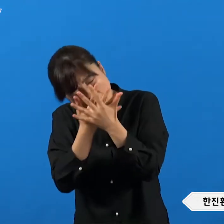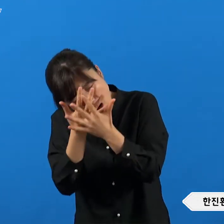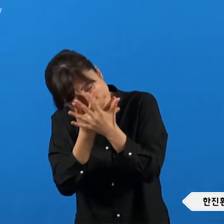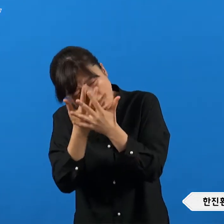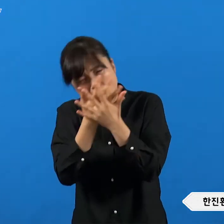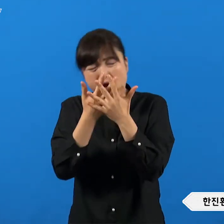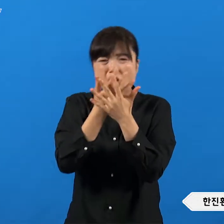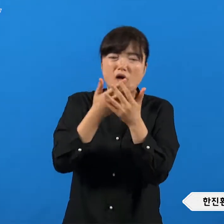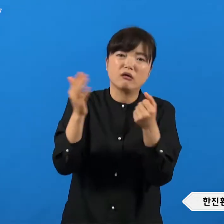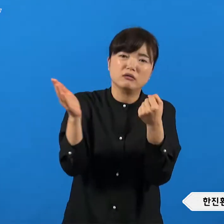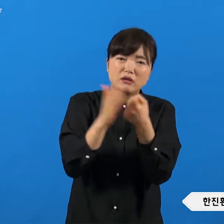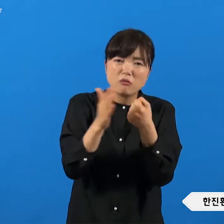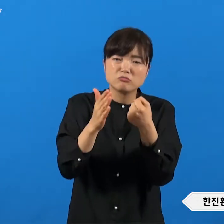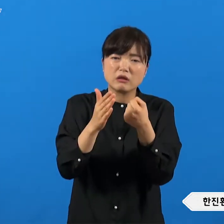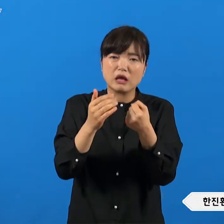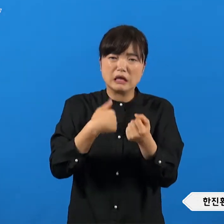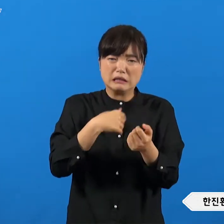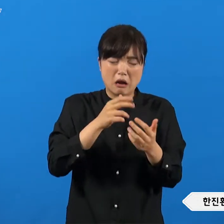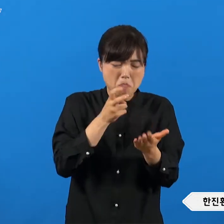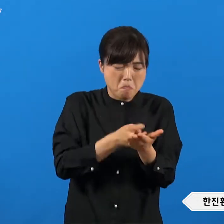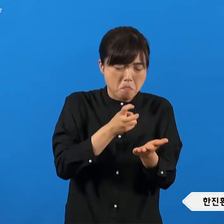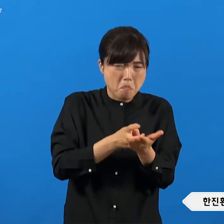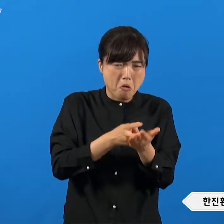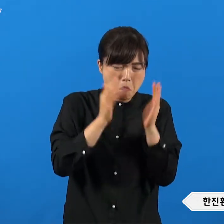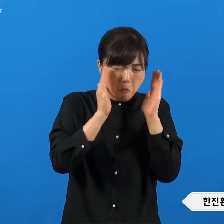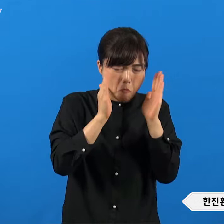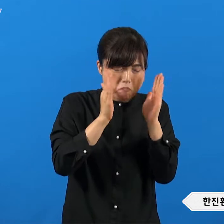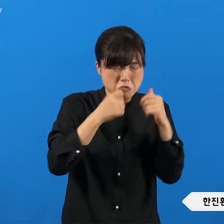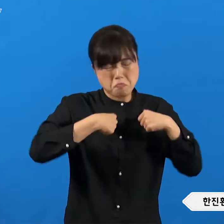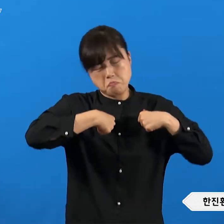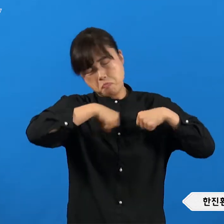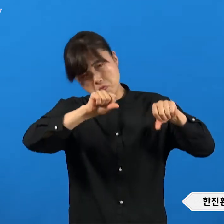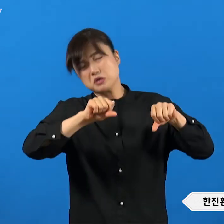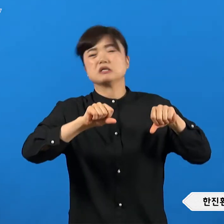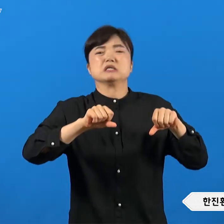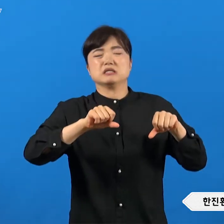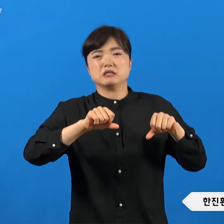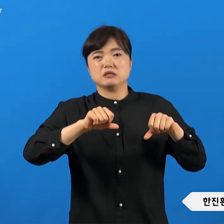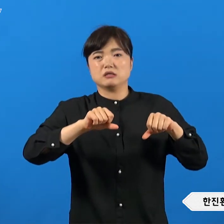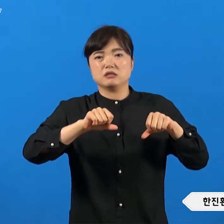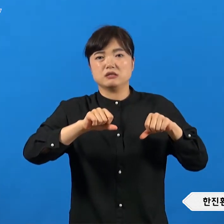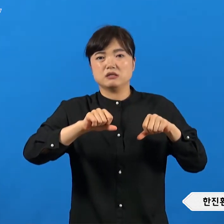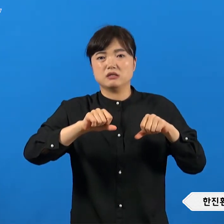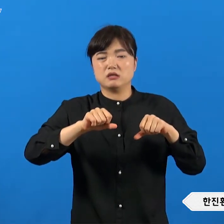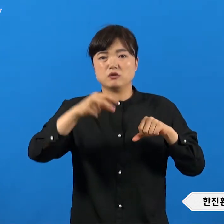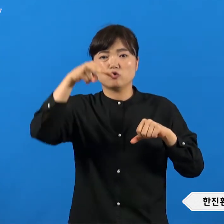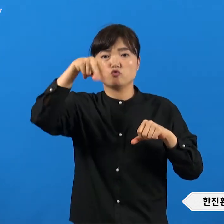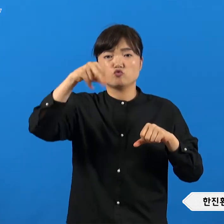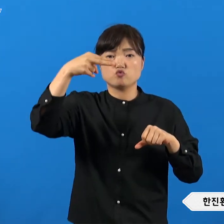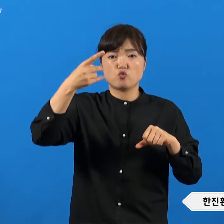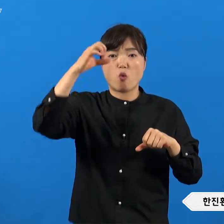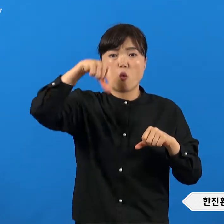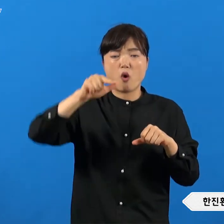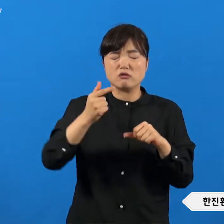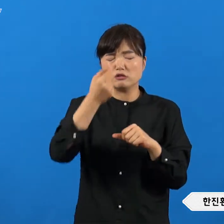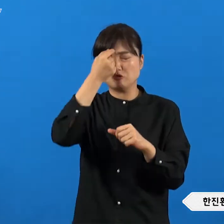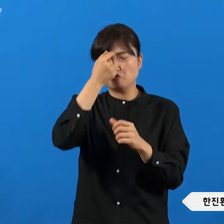그래서 전도 유망하던 법학도의 길을 포기하고 이제 수도원에